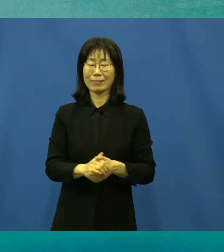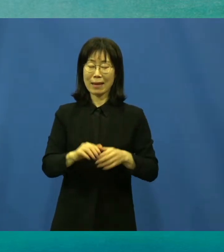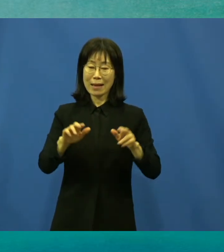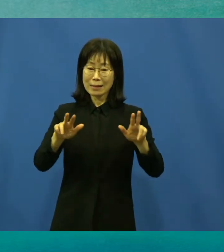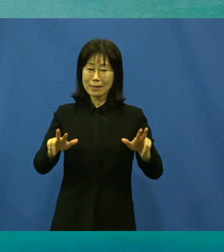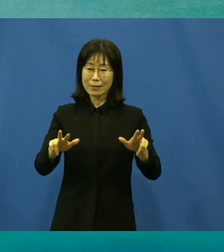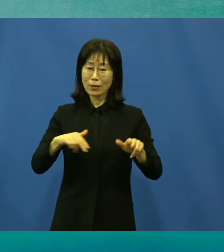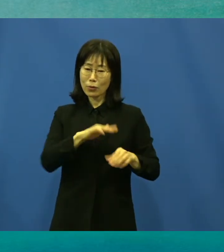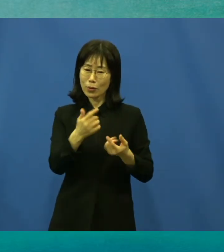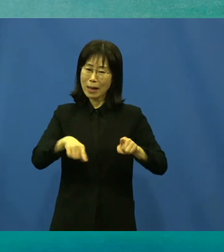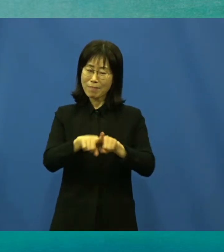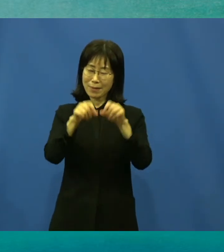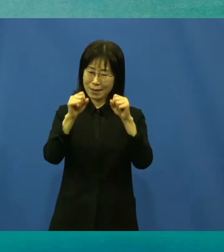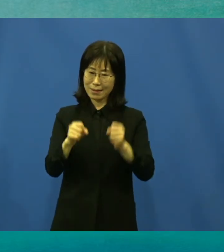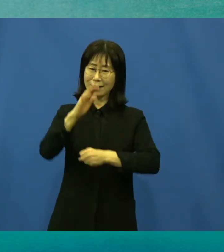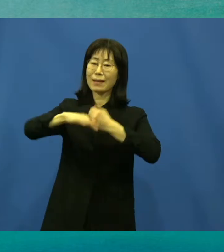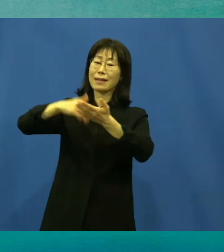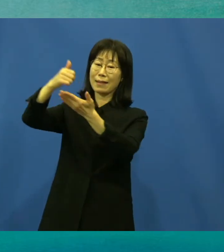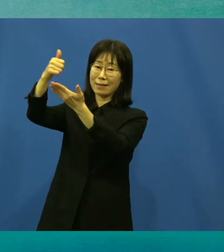와 계시고